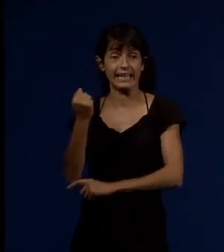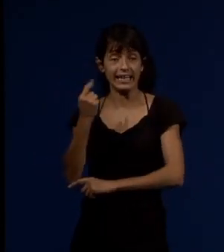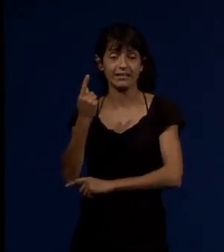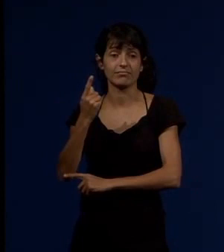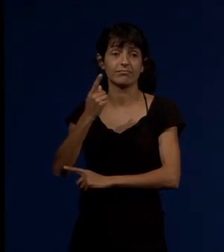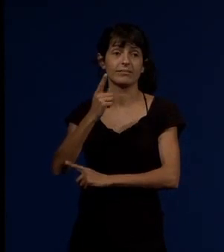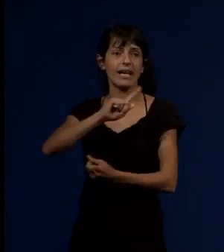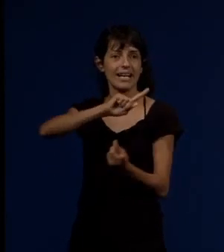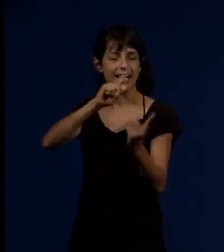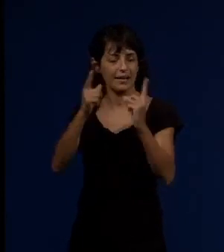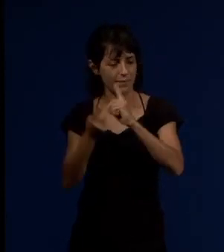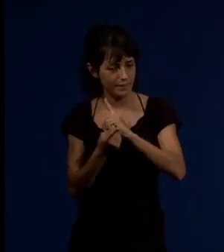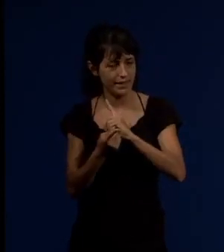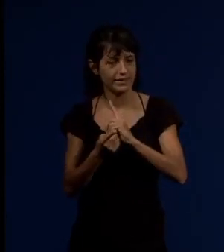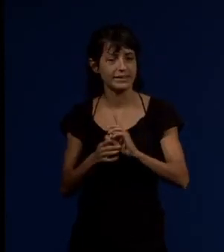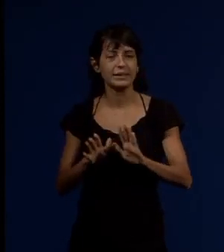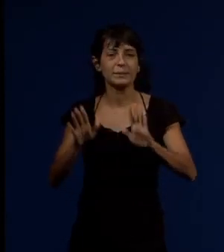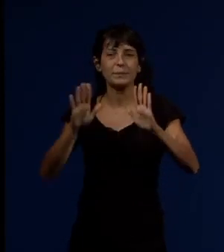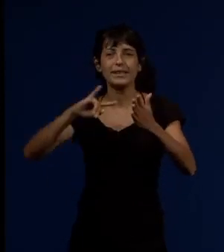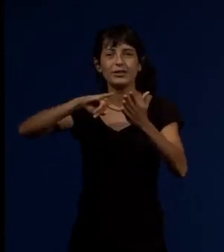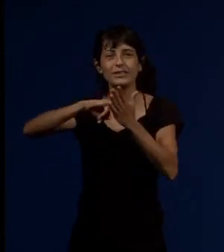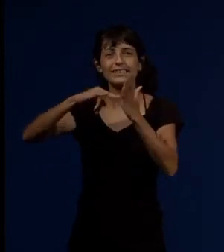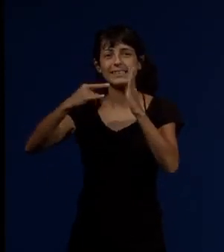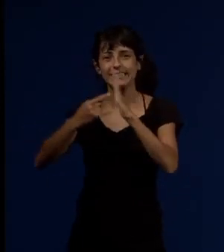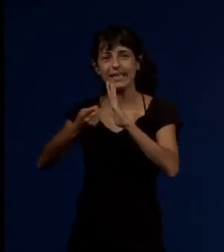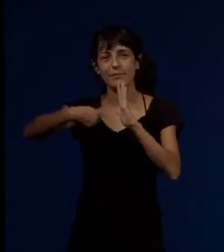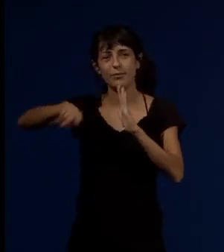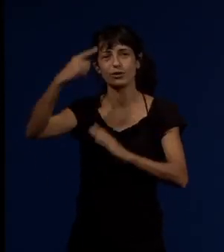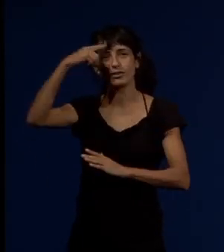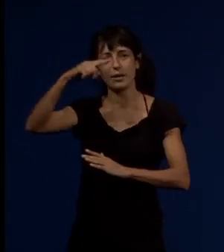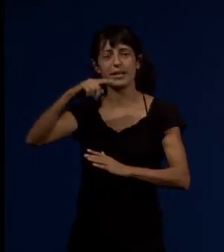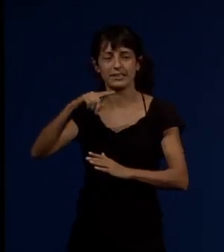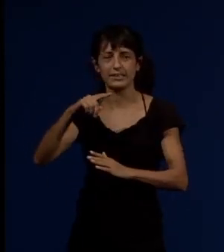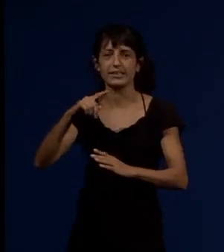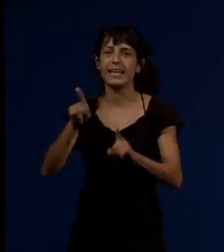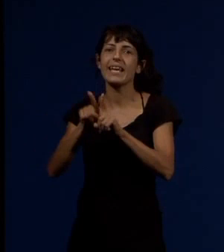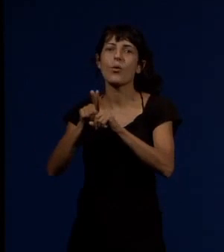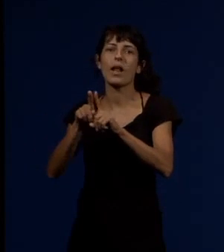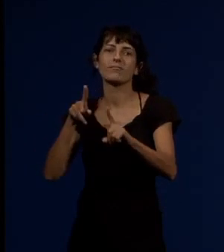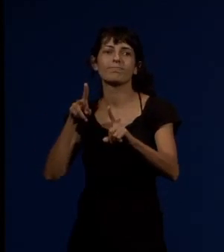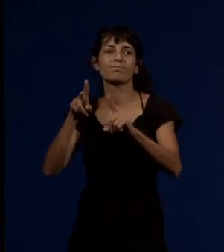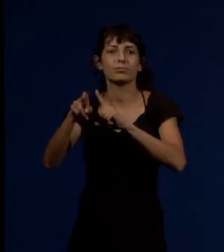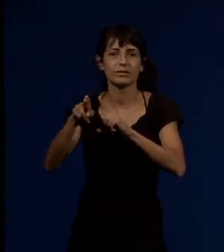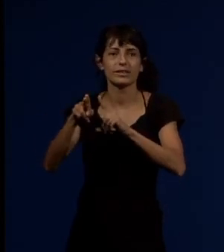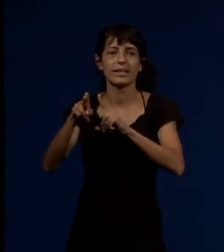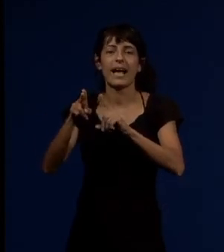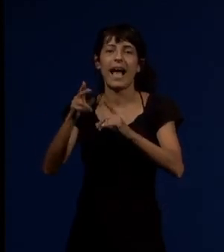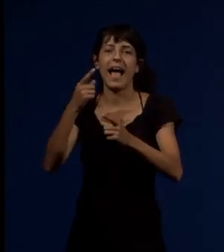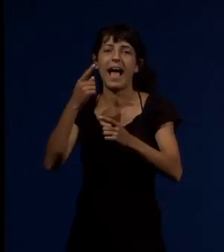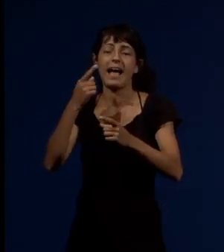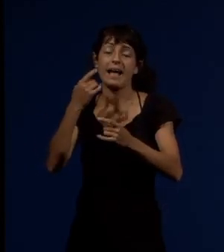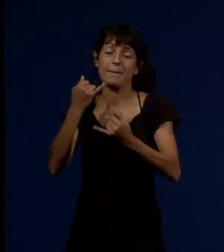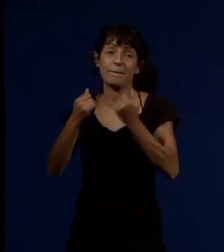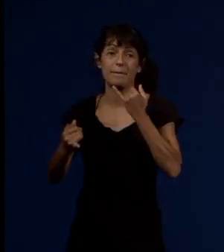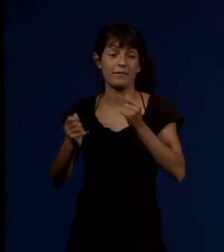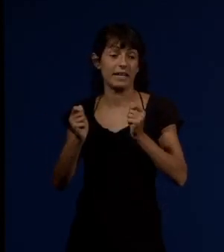moi particular, ese maldito sistema chamado de interrumpibilidade que non serve para as necesidades das